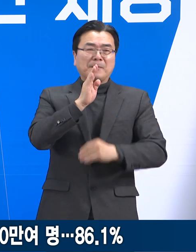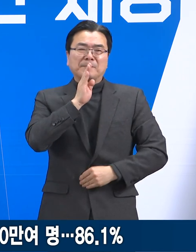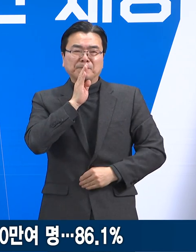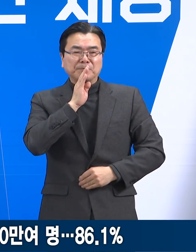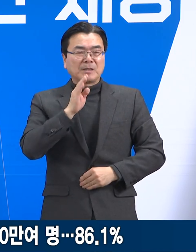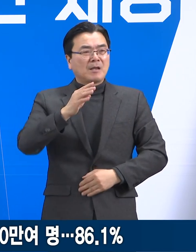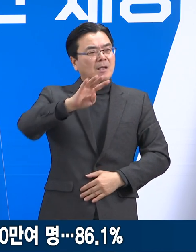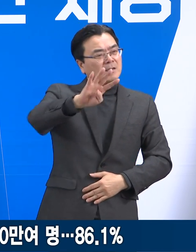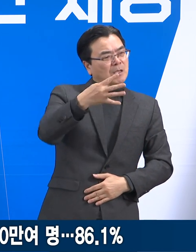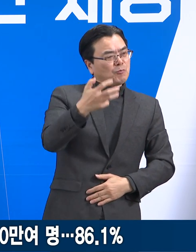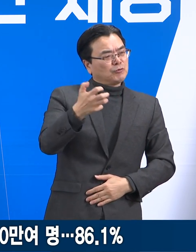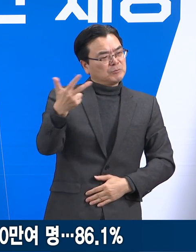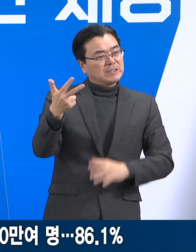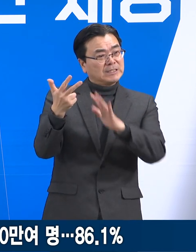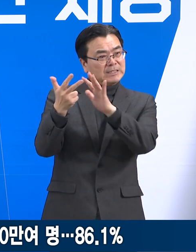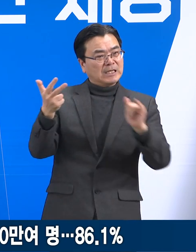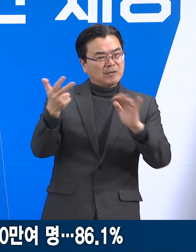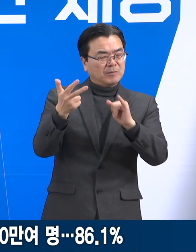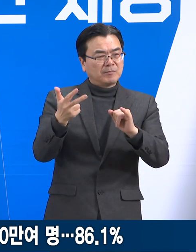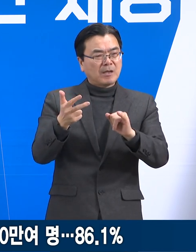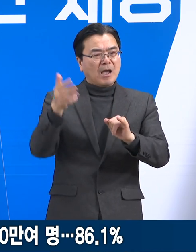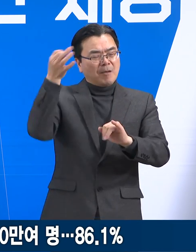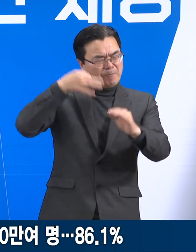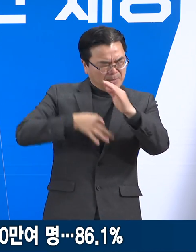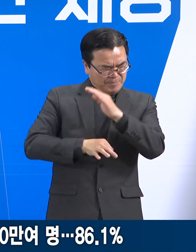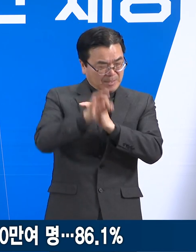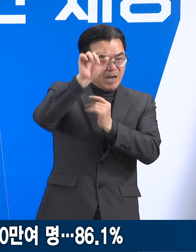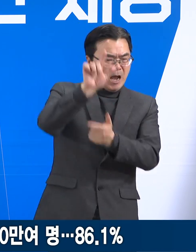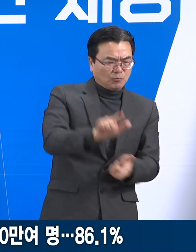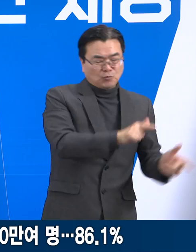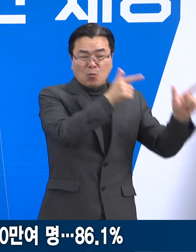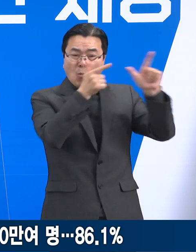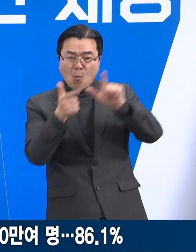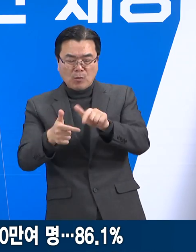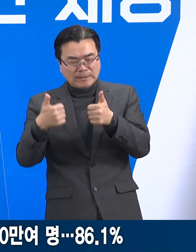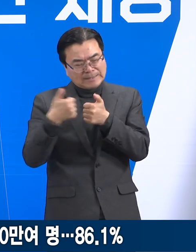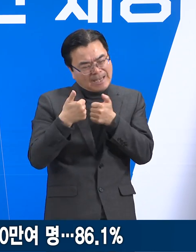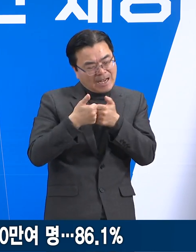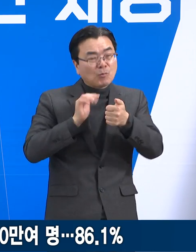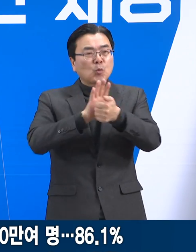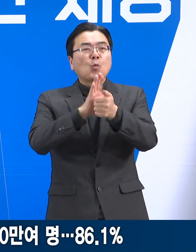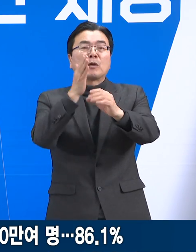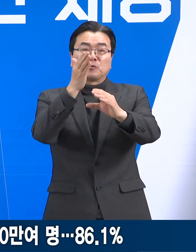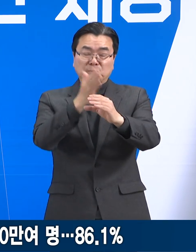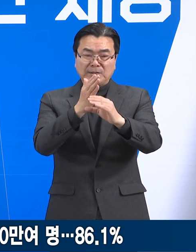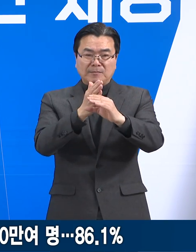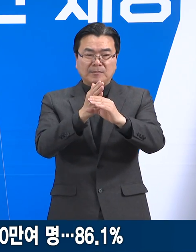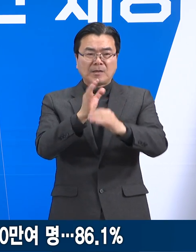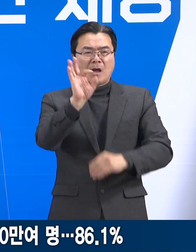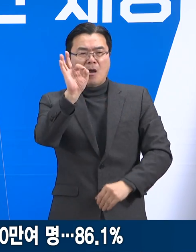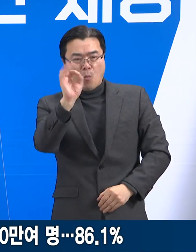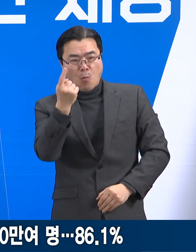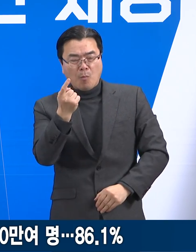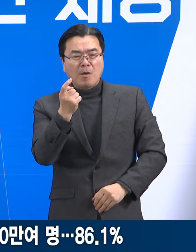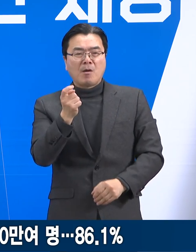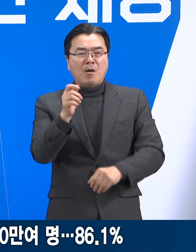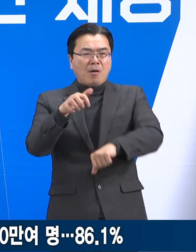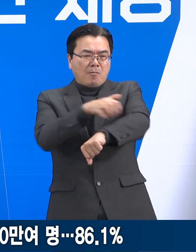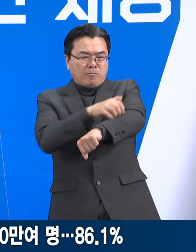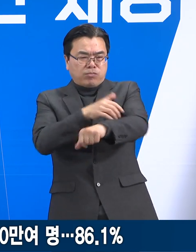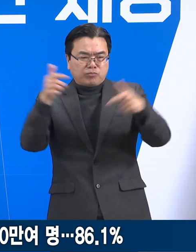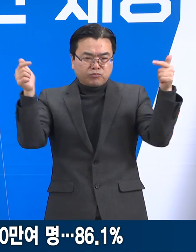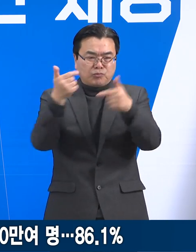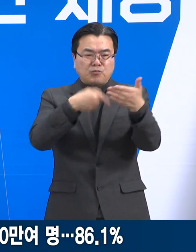총 497명의 인력으로 24시간 상담체계를 가동하고 있습니다. 도민 불편을 최소화하기 위해서